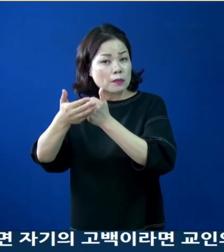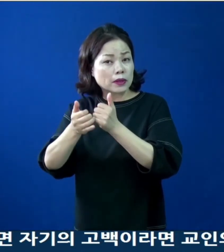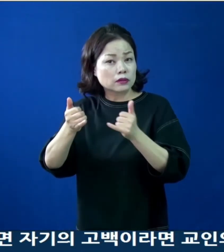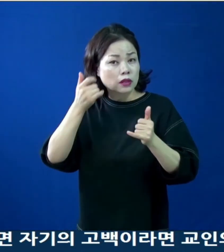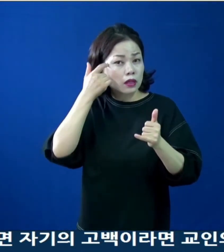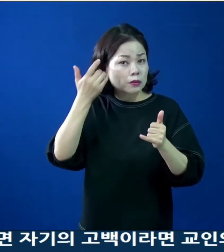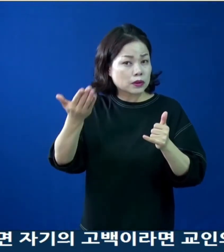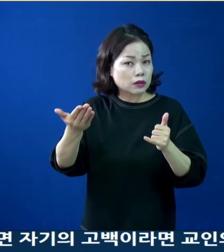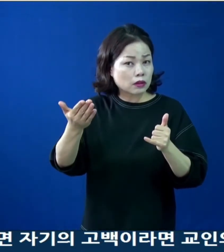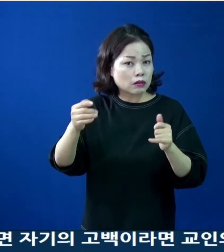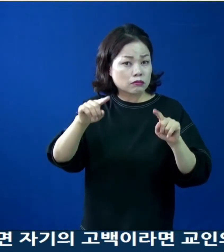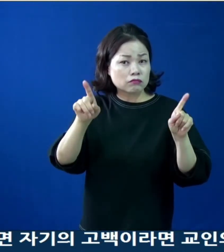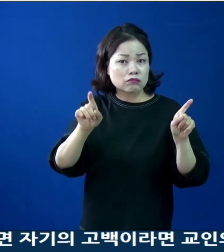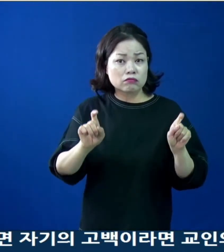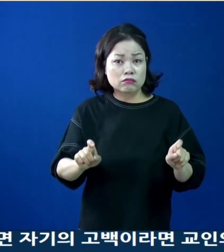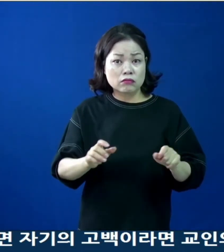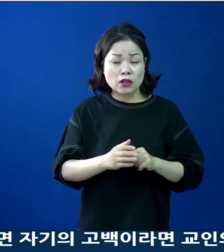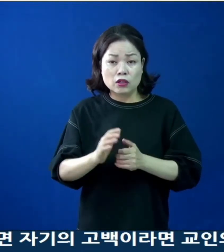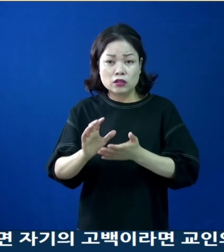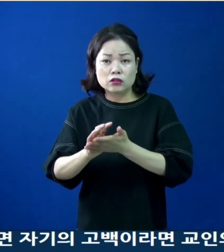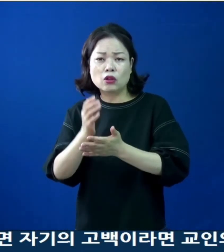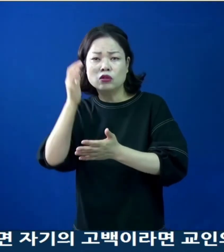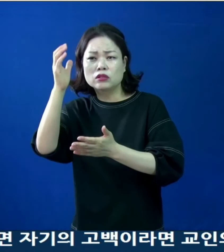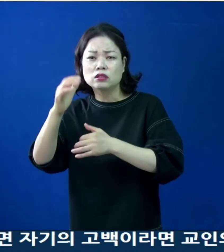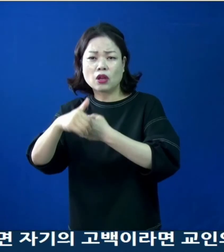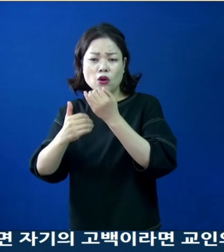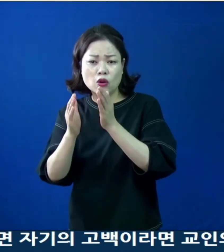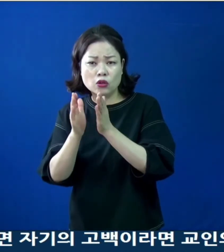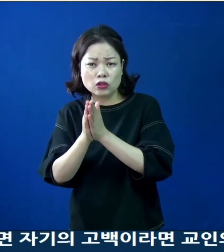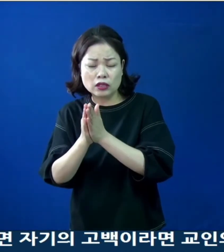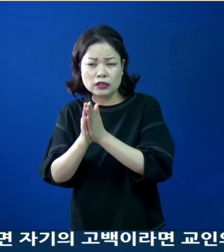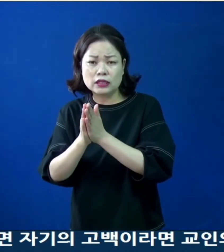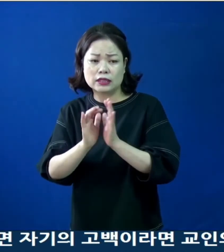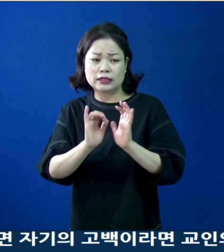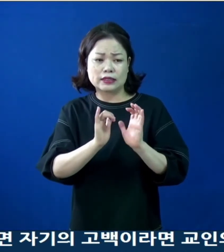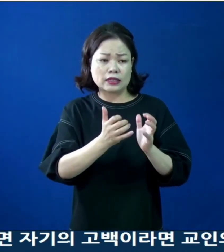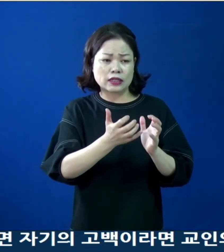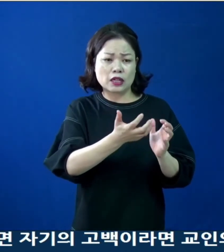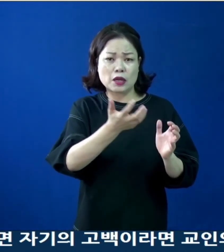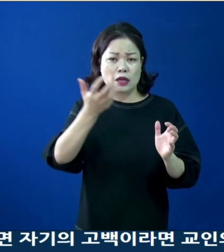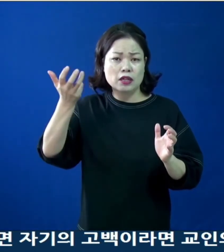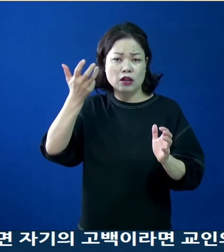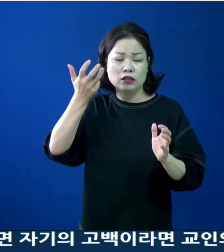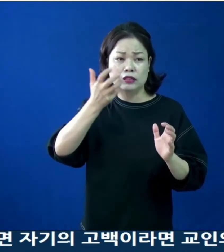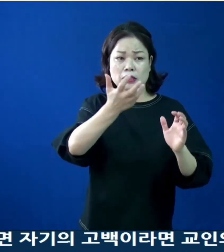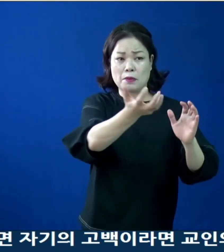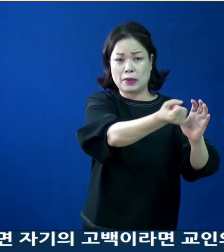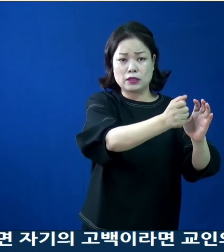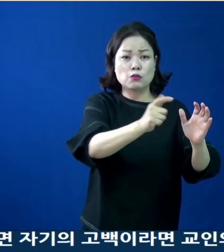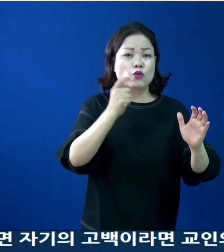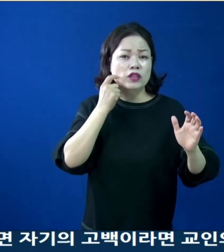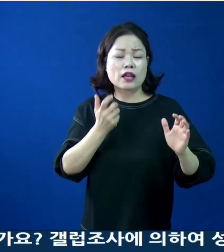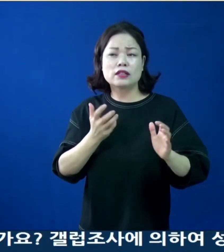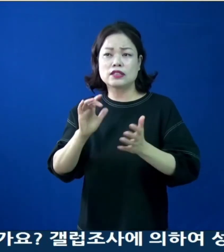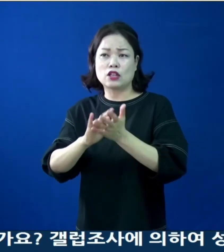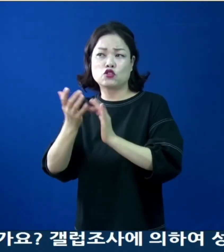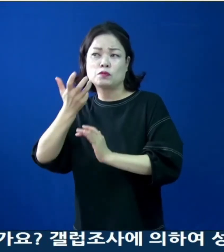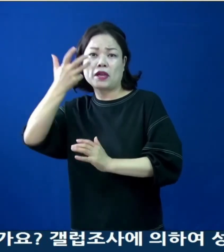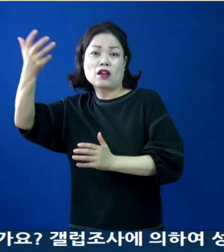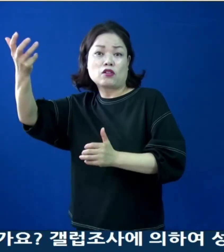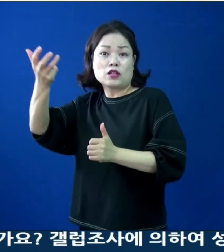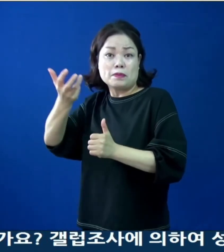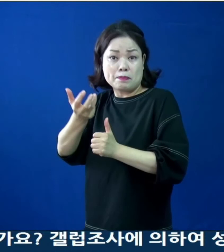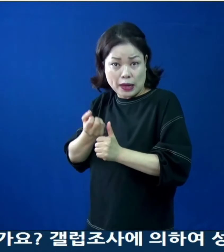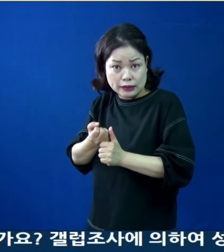사람인가? 성경은 그리스도인은 세상이 받지 못한 영을 받은 사람이라고 예수님은 말씀해 주셨습니다.